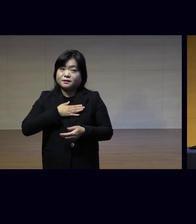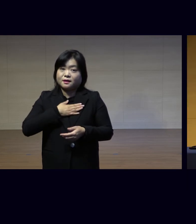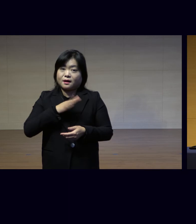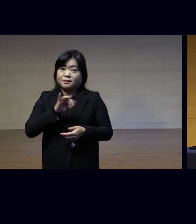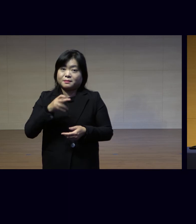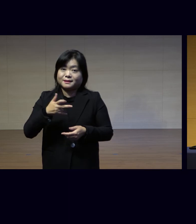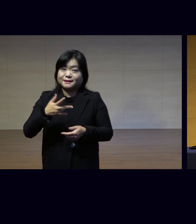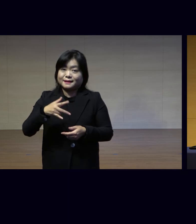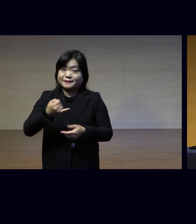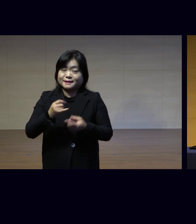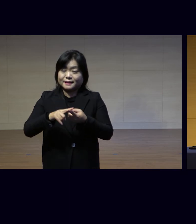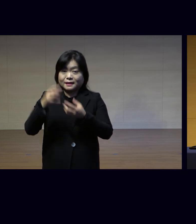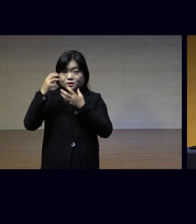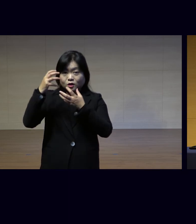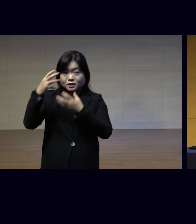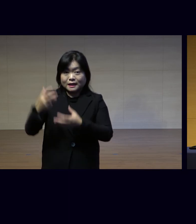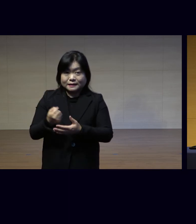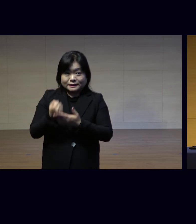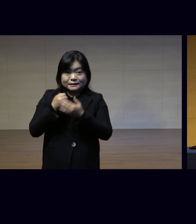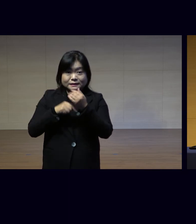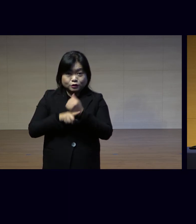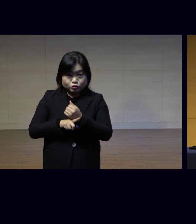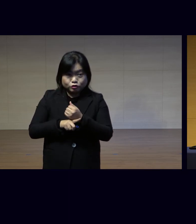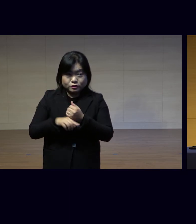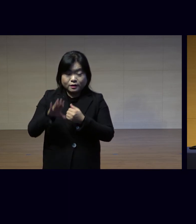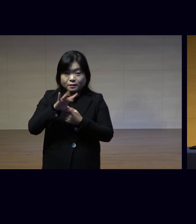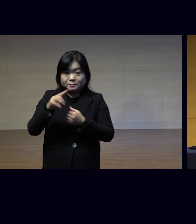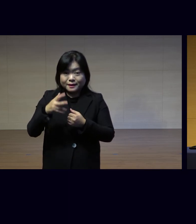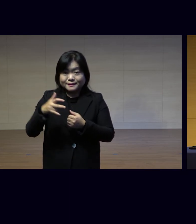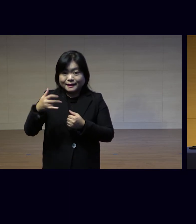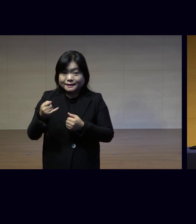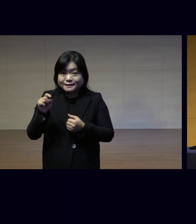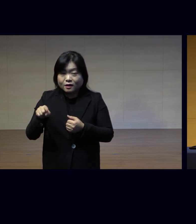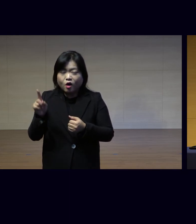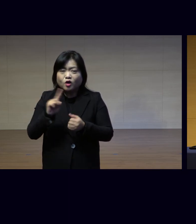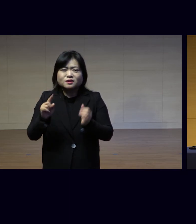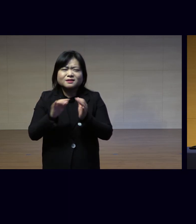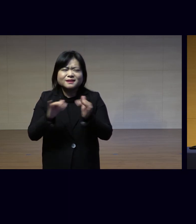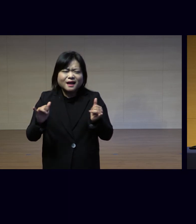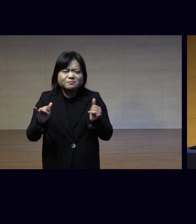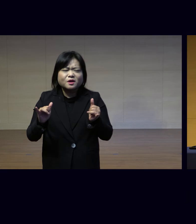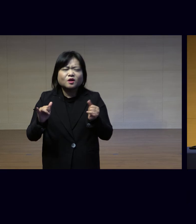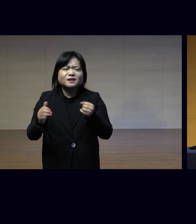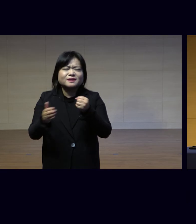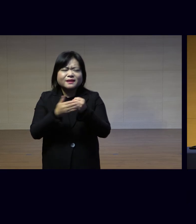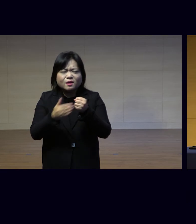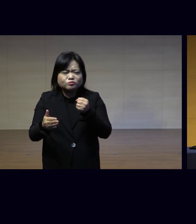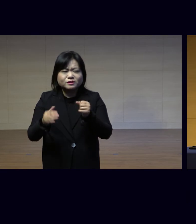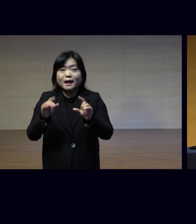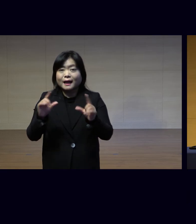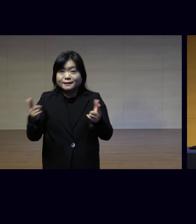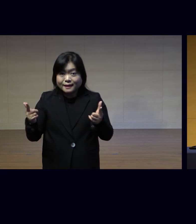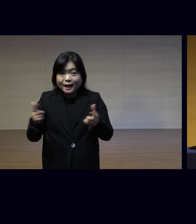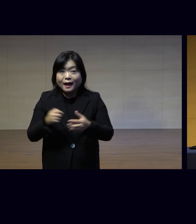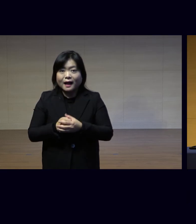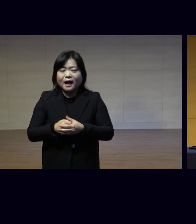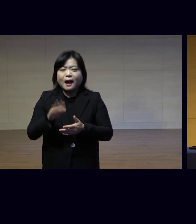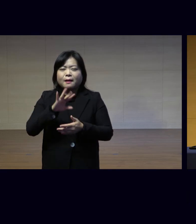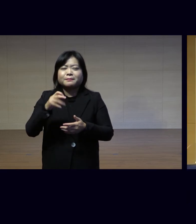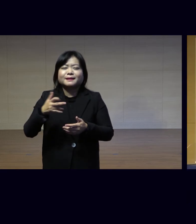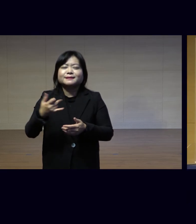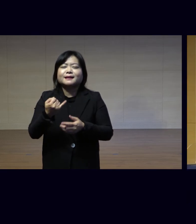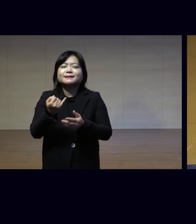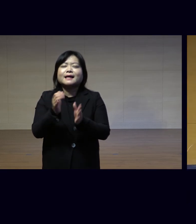발자크에게 열정을 가지는 이유는 발자크가 어떤 사람이었기 때문이 아니라